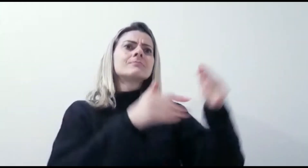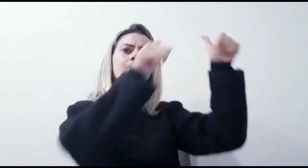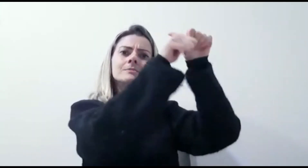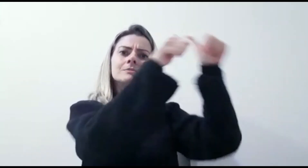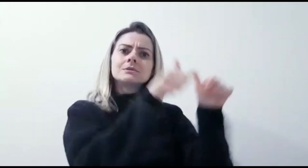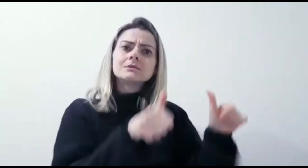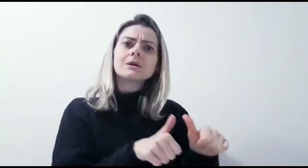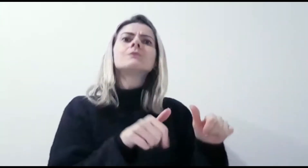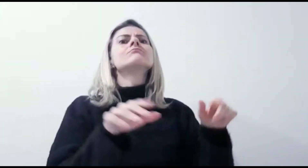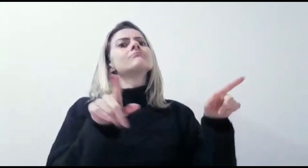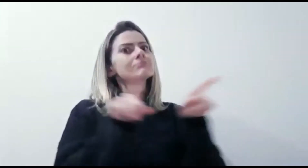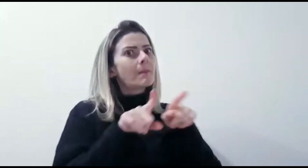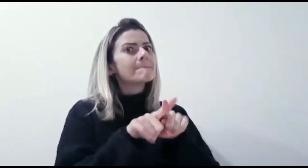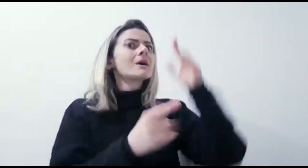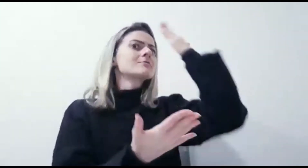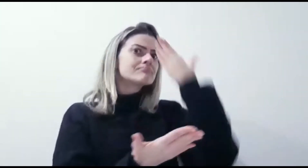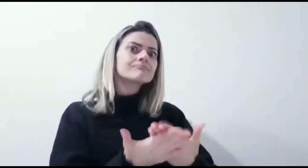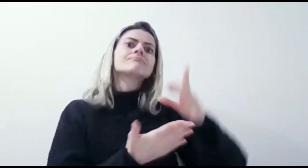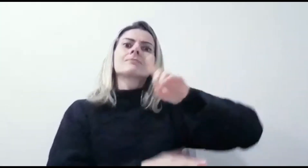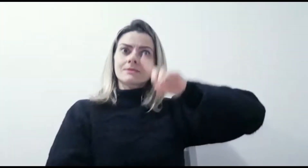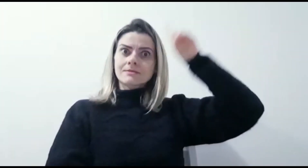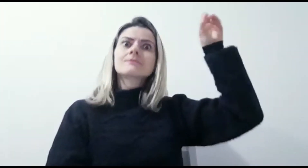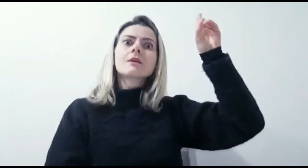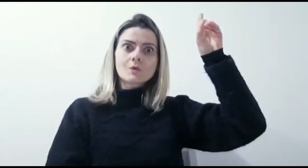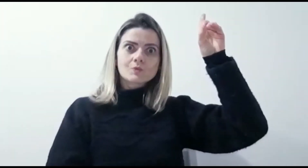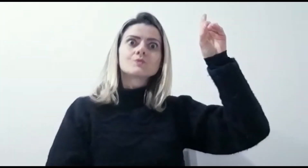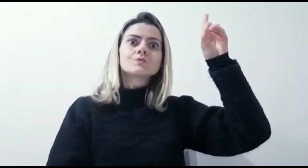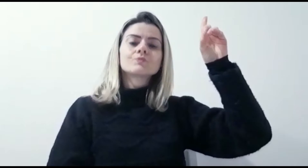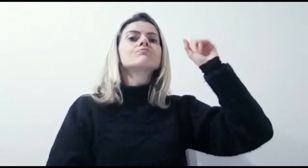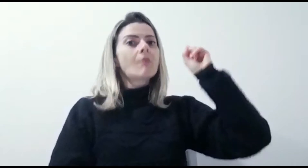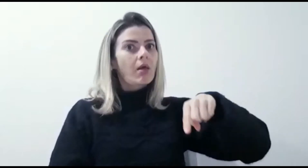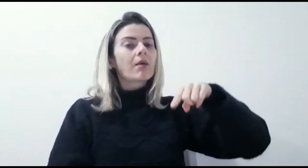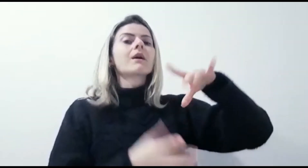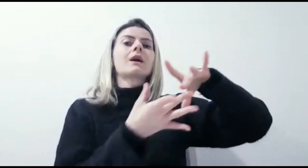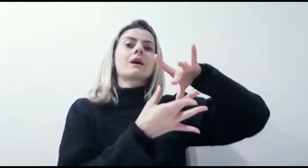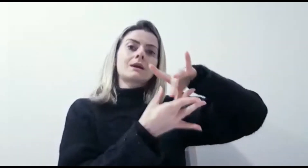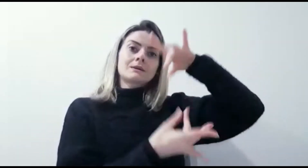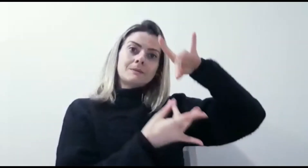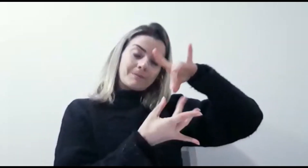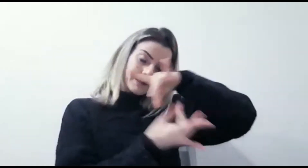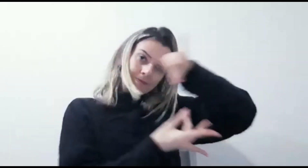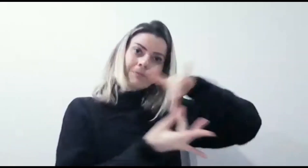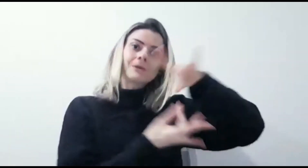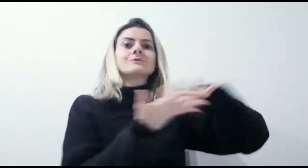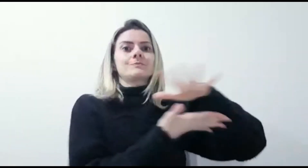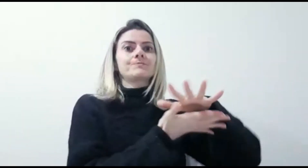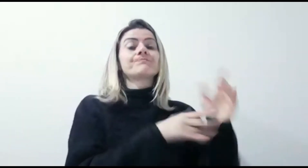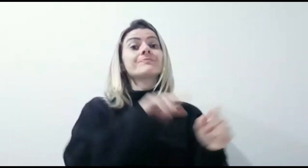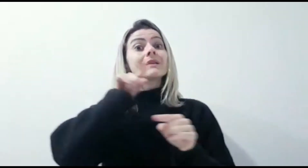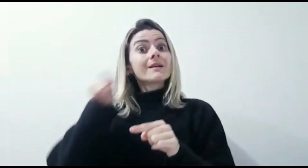catolicismo, que crê nas imagens de santos, crê em Deus, está dentro do contexto